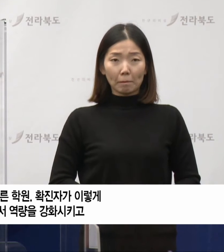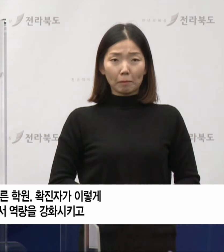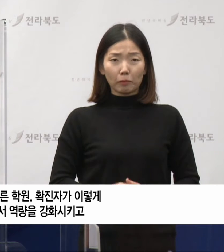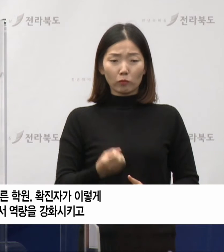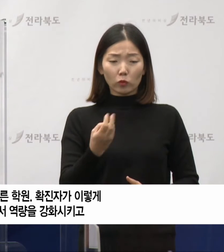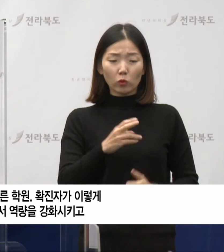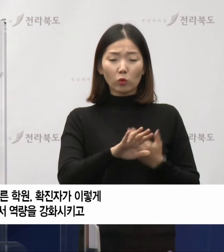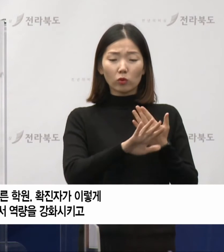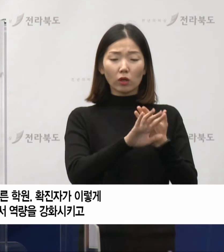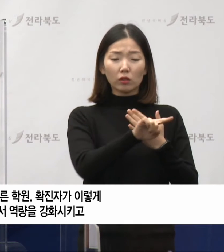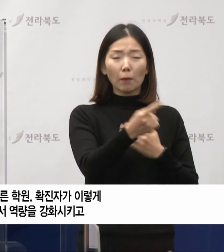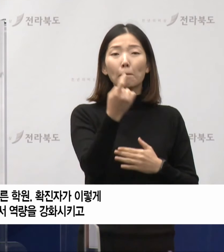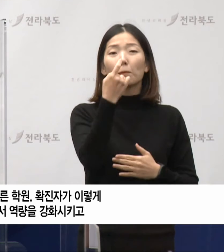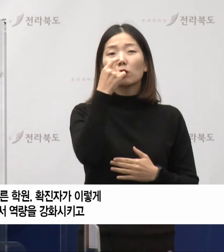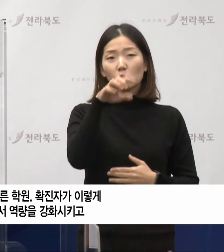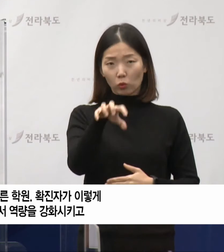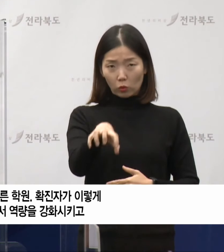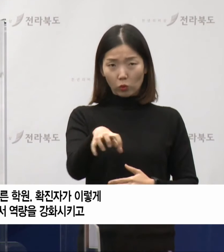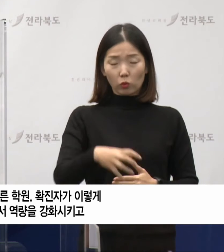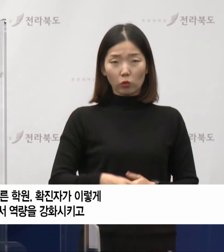또 다른 학원.